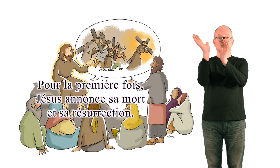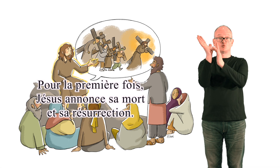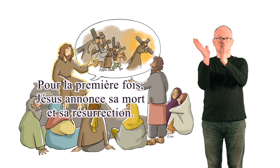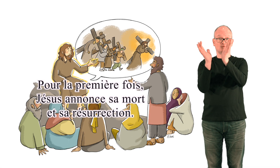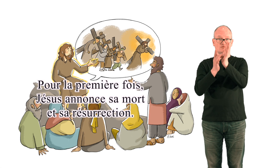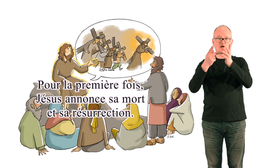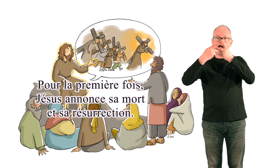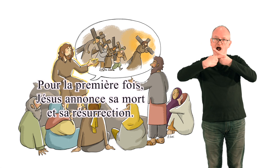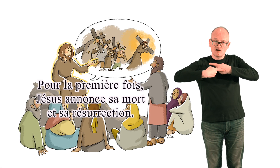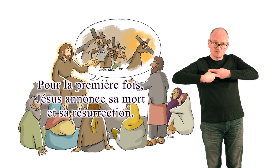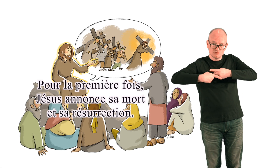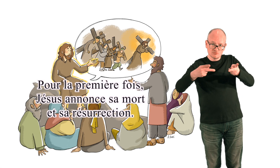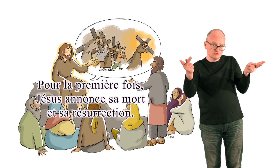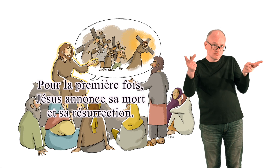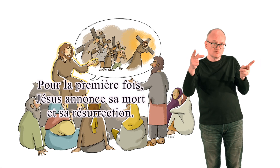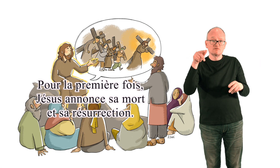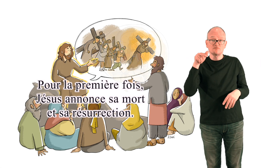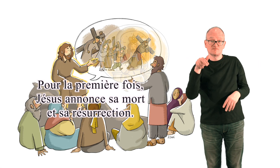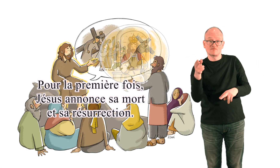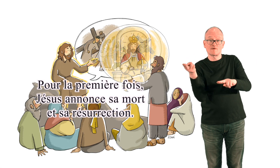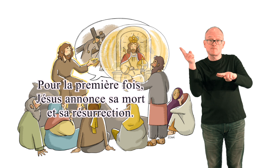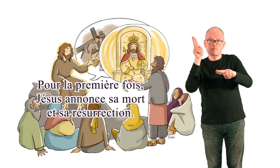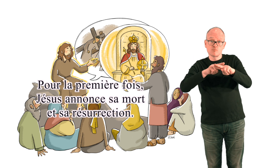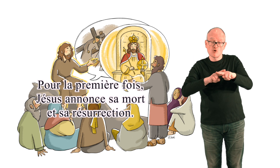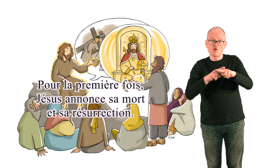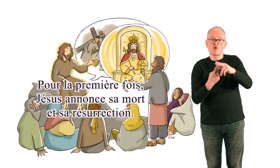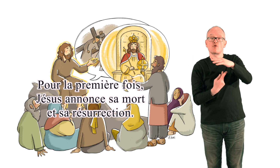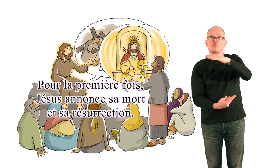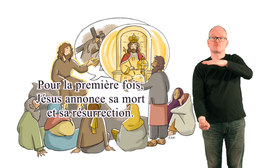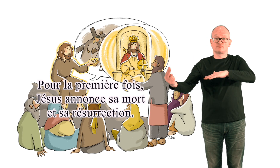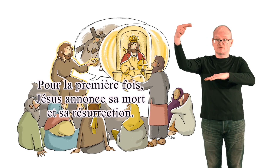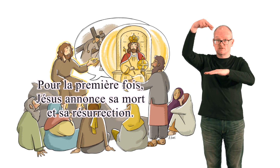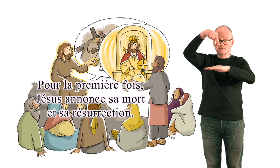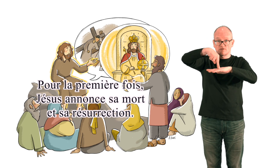Pour la première fois, Jésus annonce sa mort et sa résurrection.